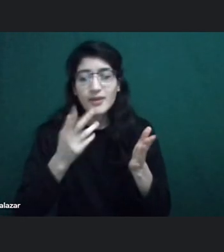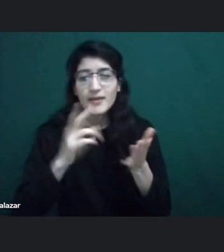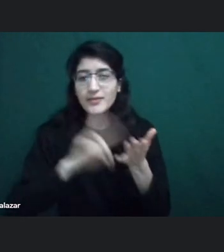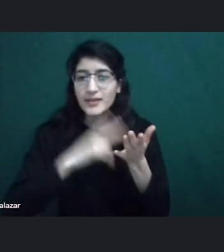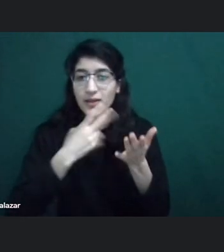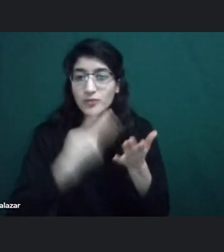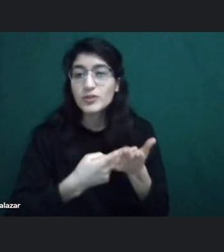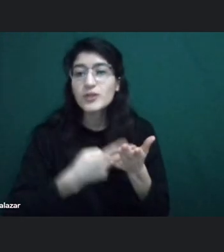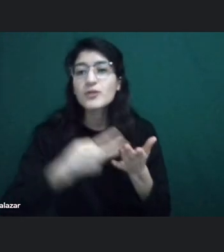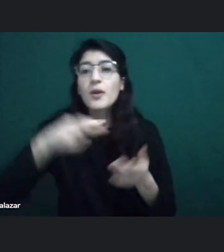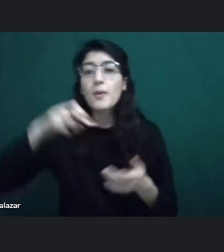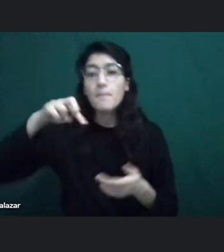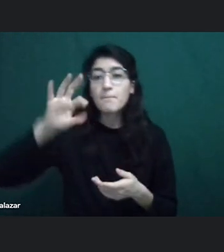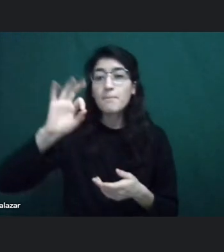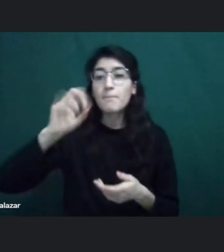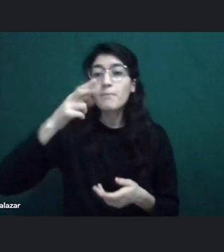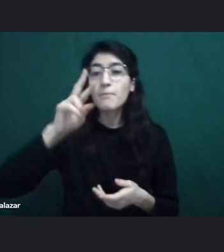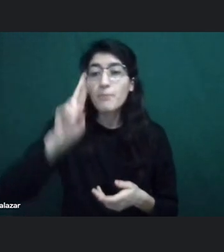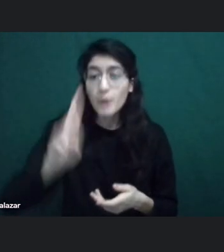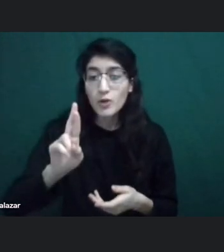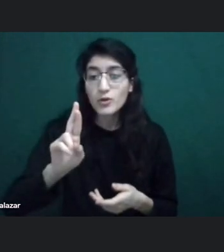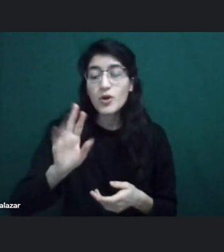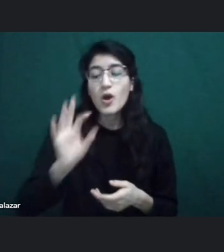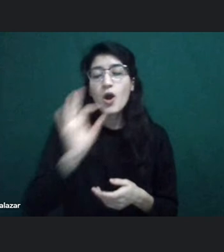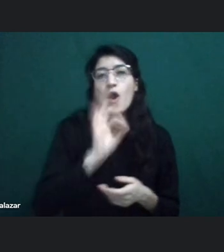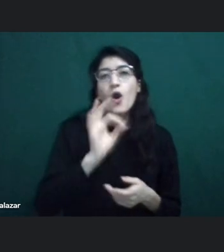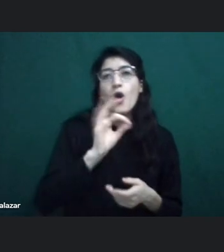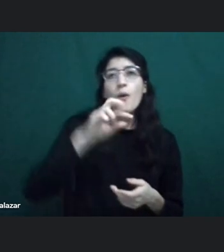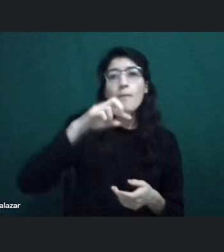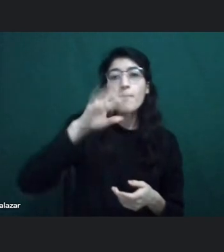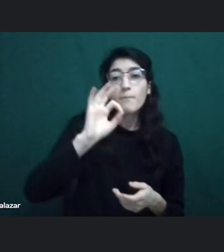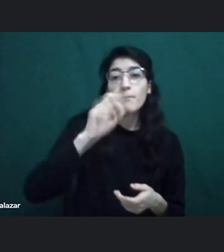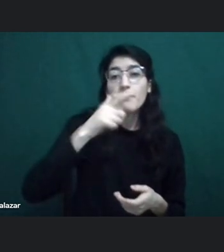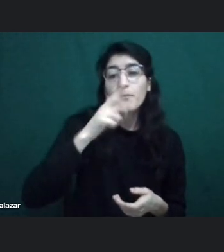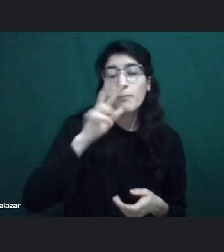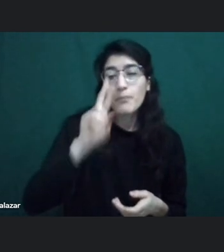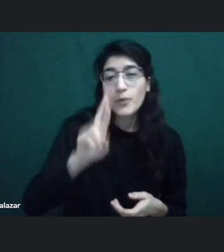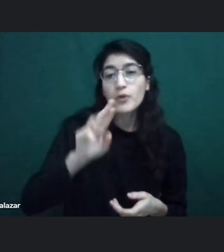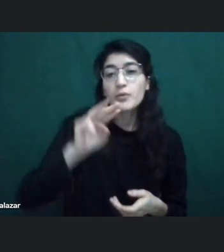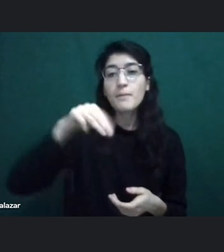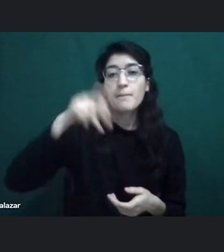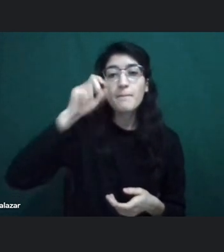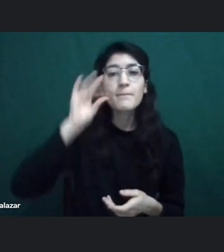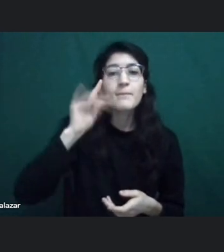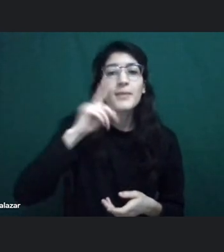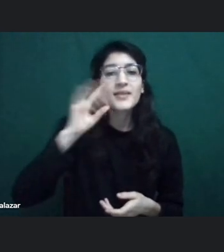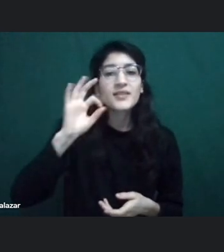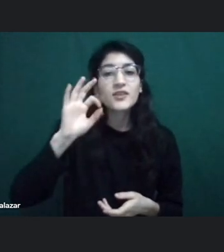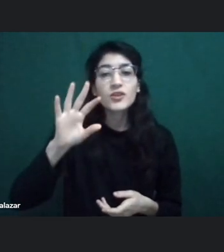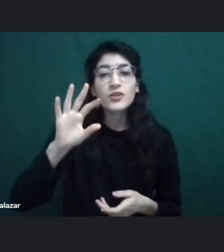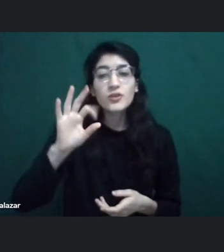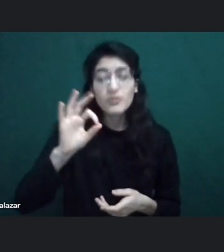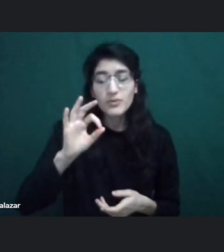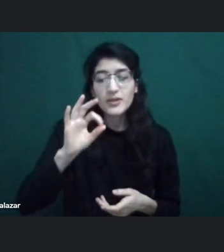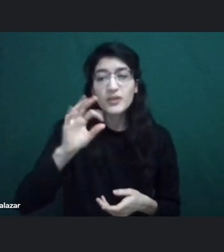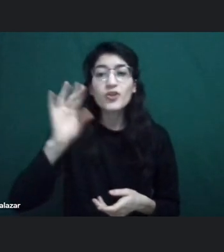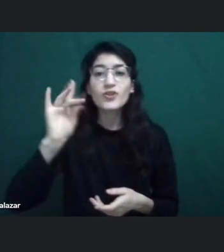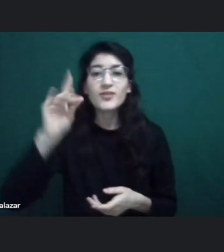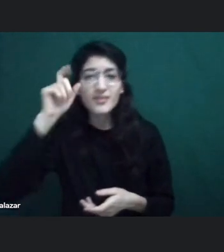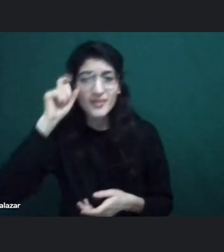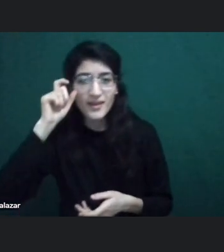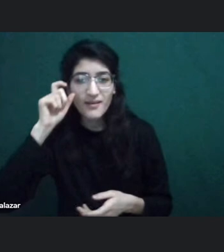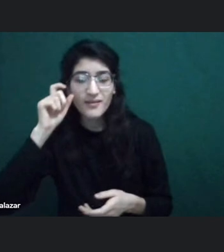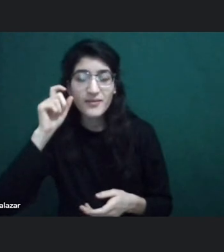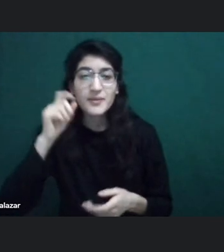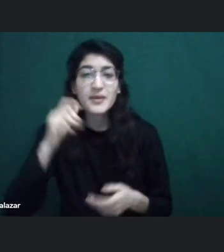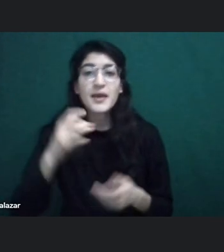medio de. También puede traducirse cerca, depende, ¿sí? Pero en el caso que esté conectada, que